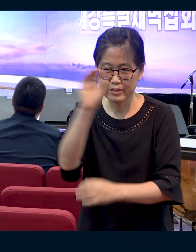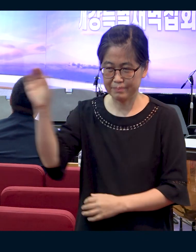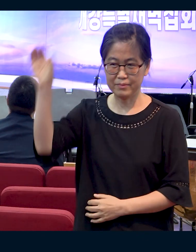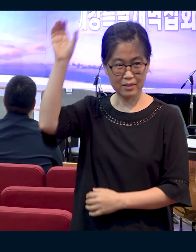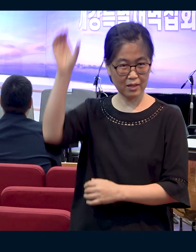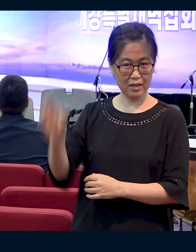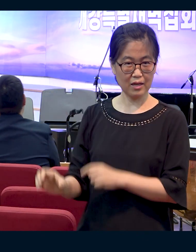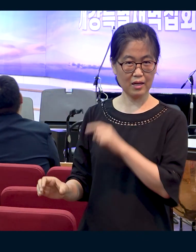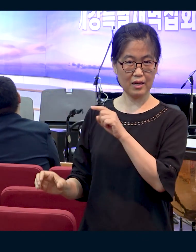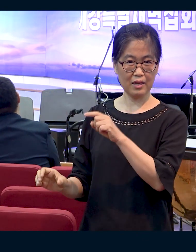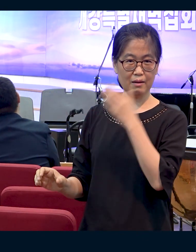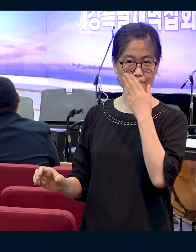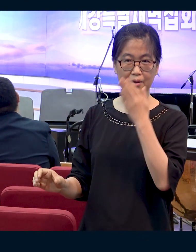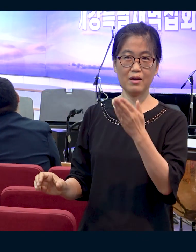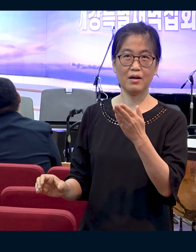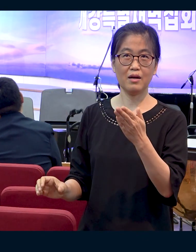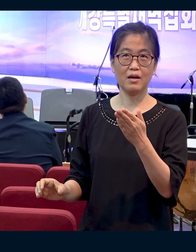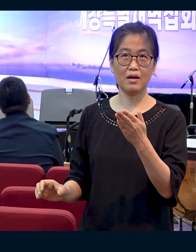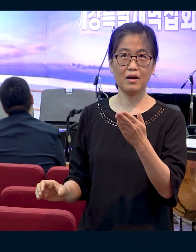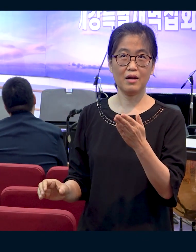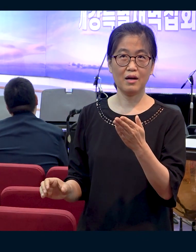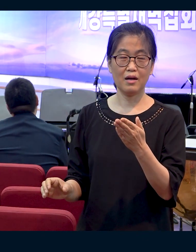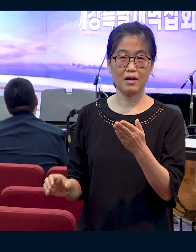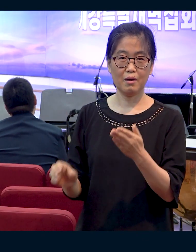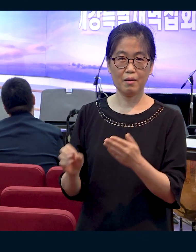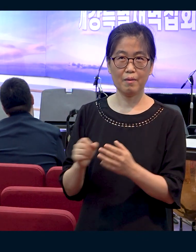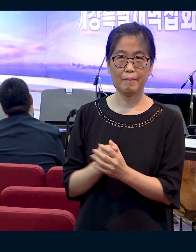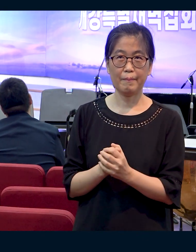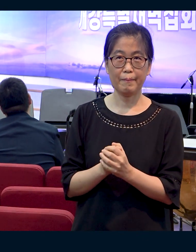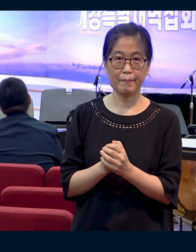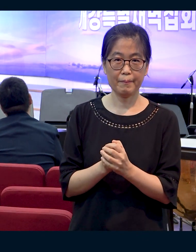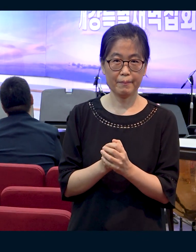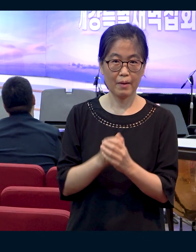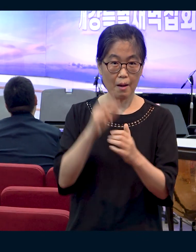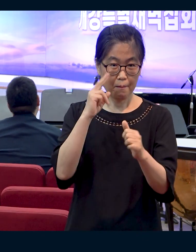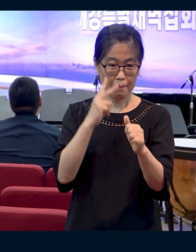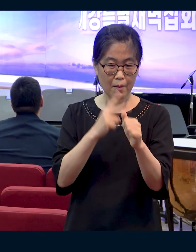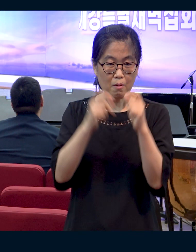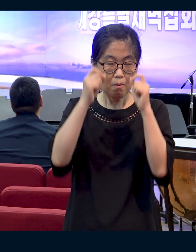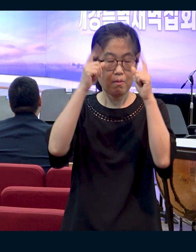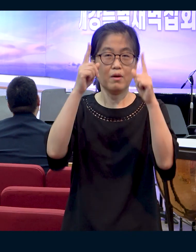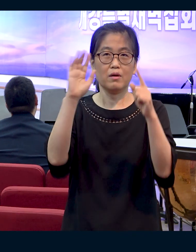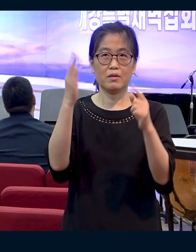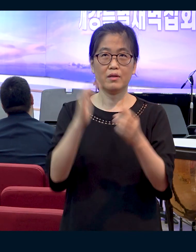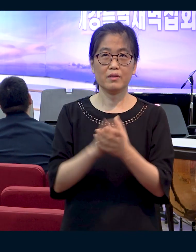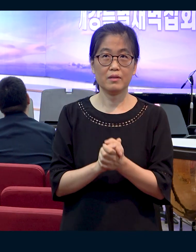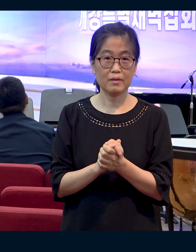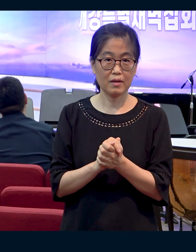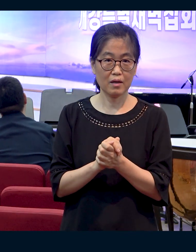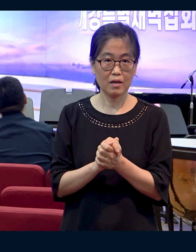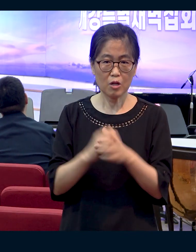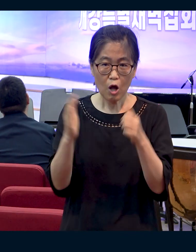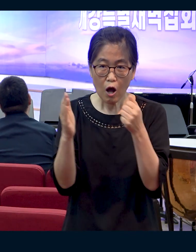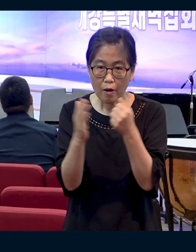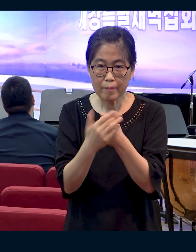깨닫고 나서는요, 사도 바울은 정말 너무 감격한 거예요. 그래서 이